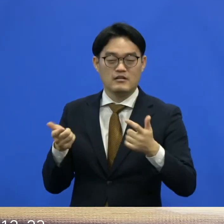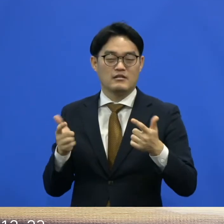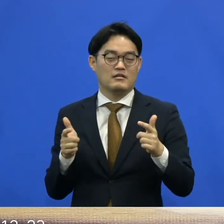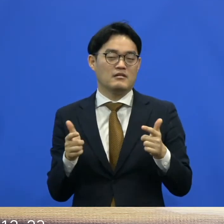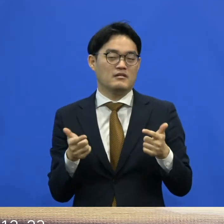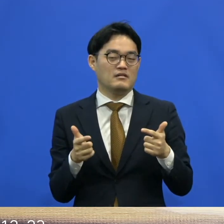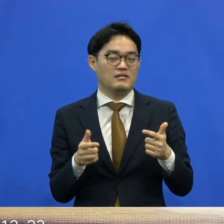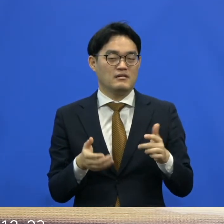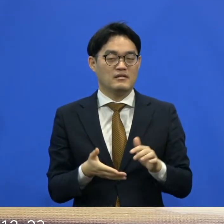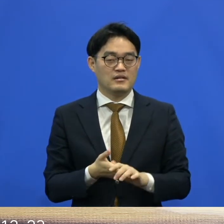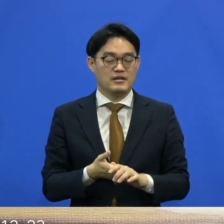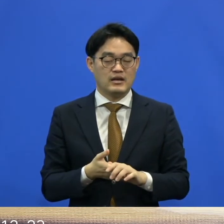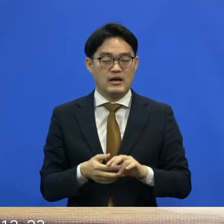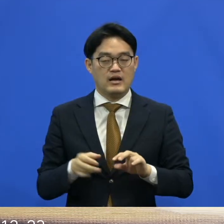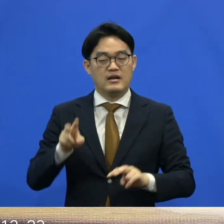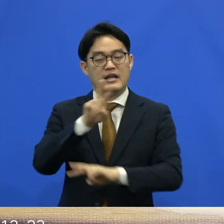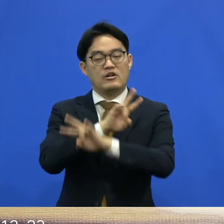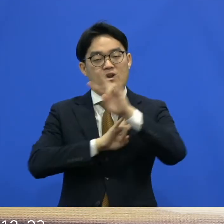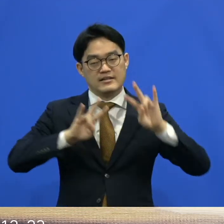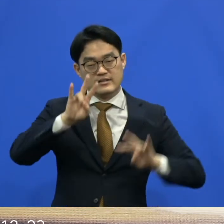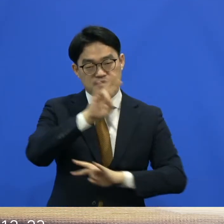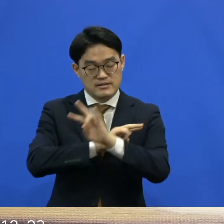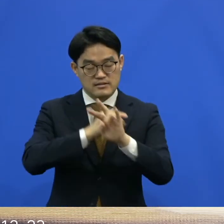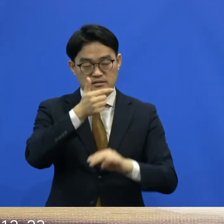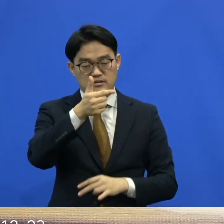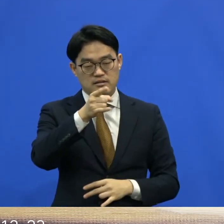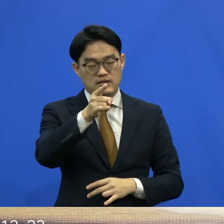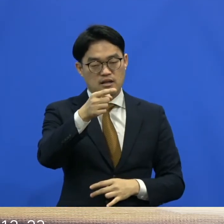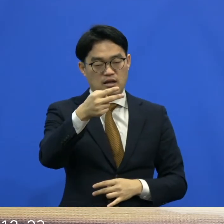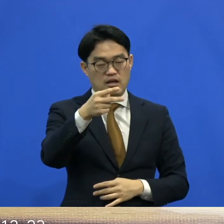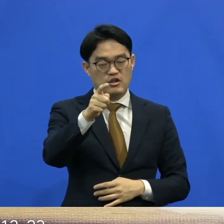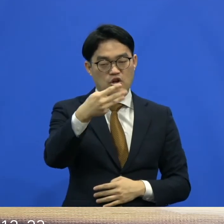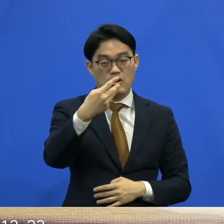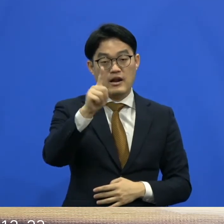네덜란드의 신학자인 유명한 아브라함 카이프가 그런 말을 했어요.